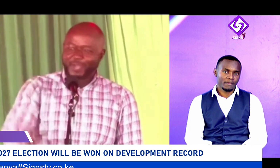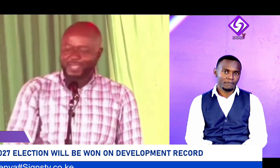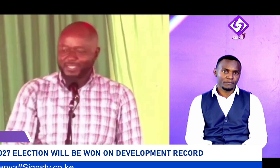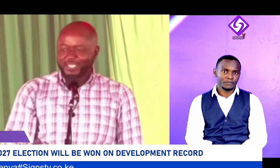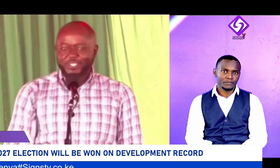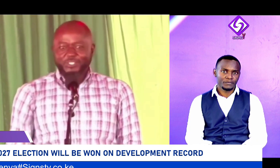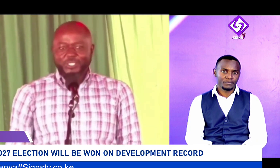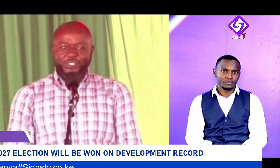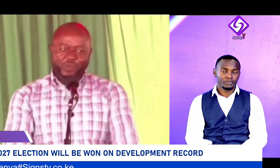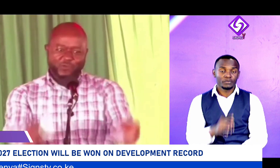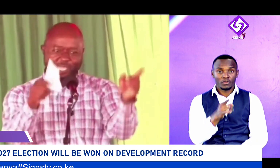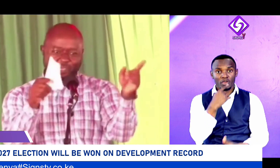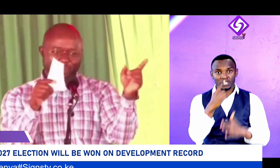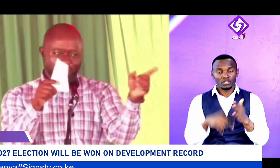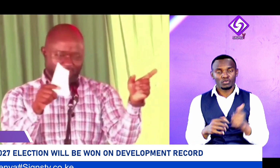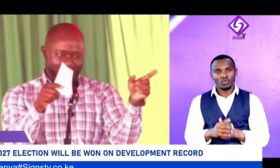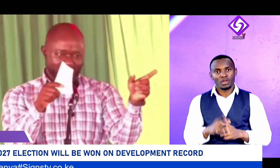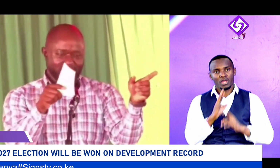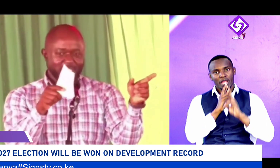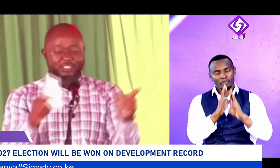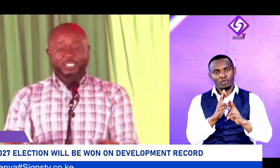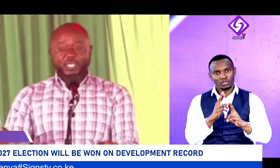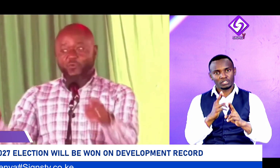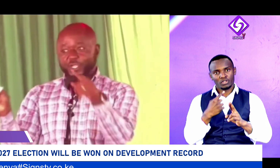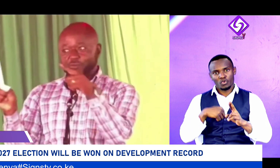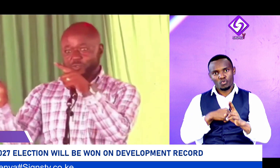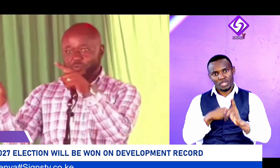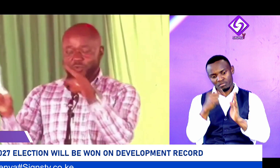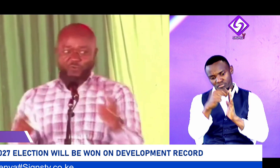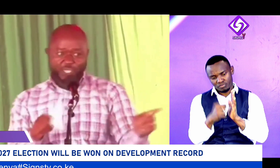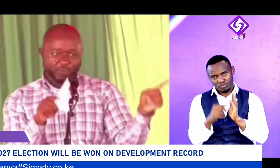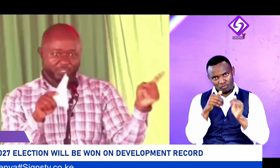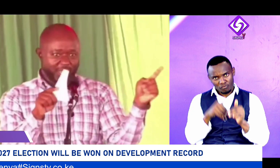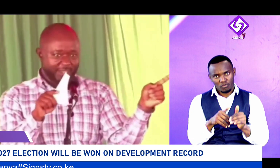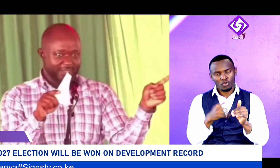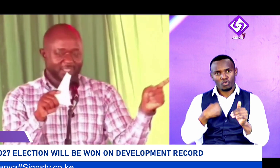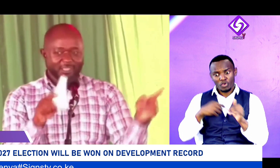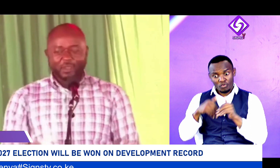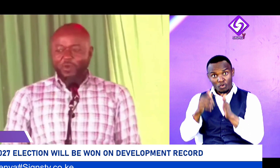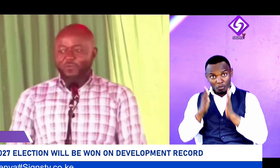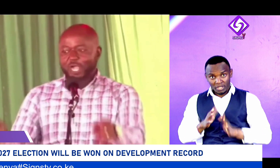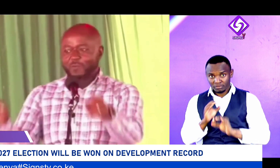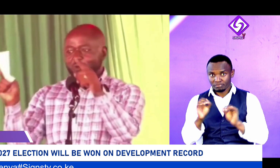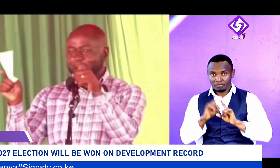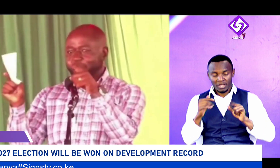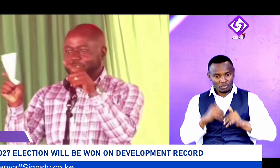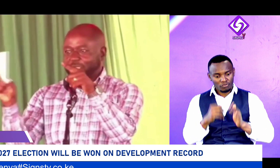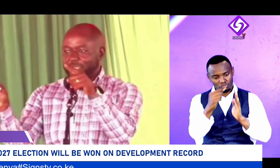hapa, sisi tunafuata hiyo report card. Sisi hatufuati mtu, tunafuata report card. Kwa hivyo kama una report card,